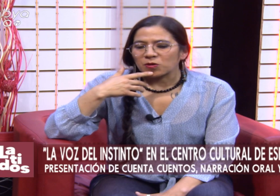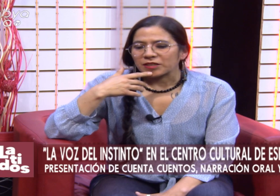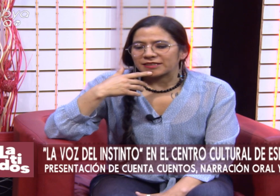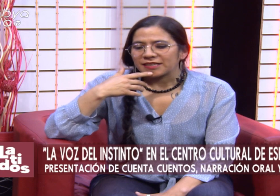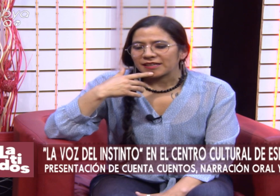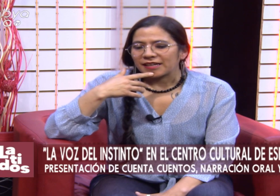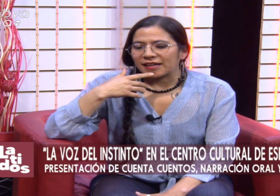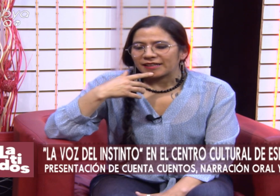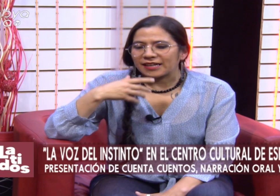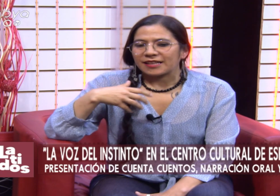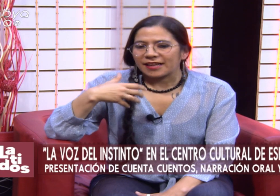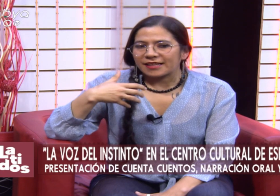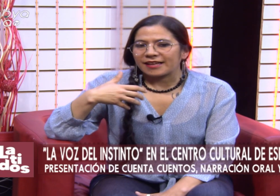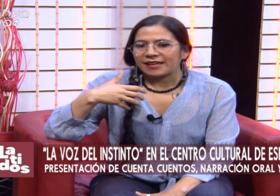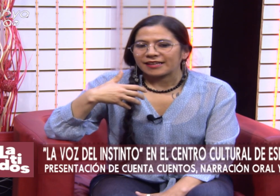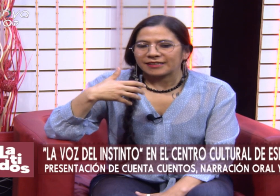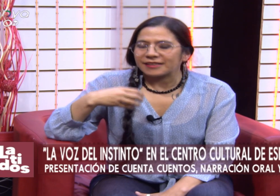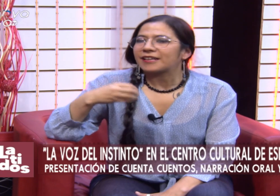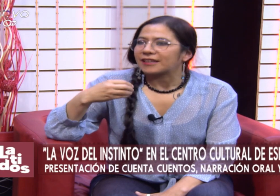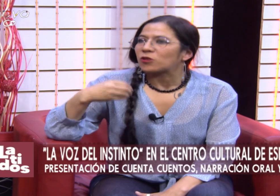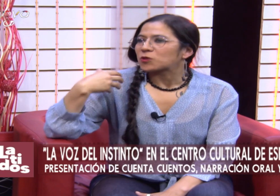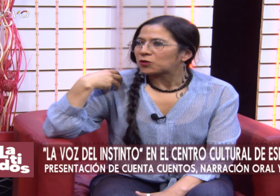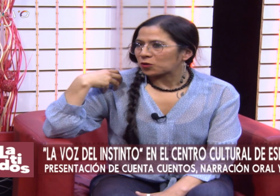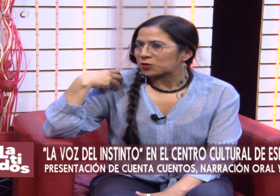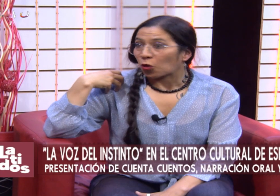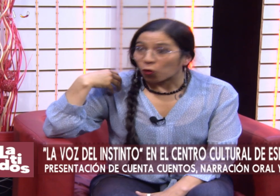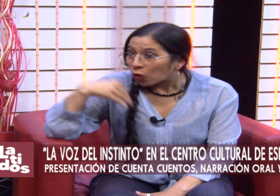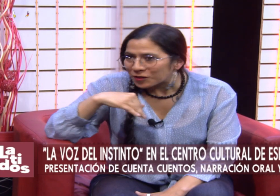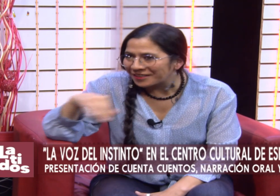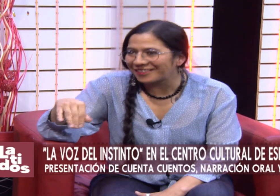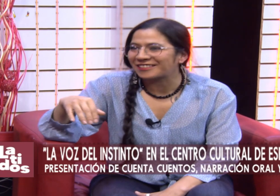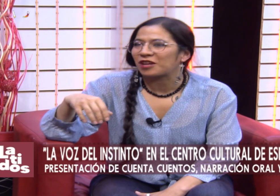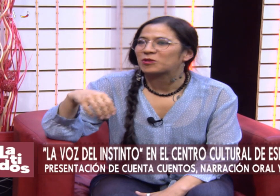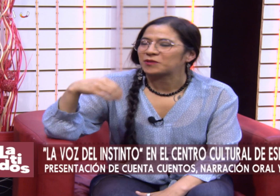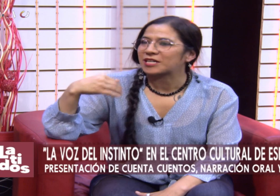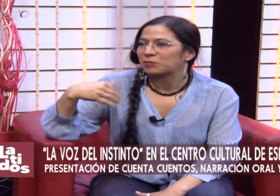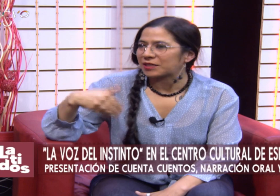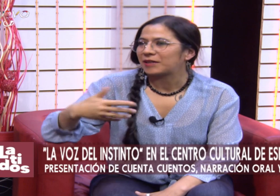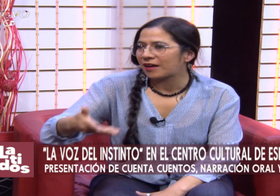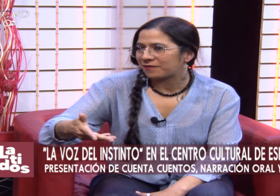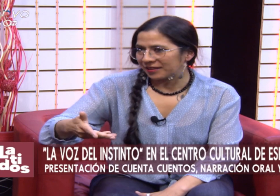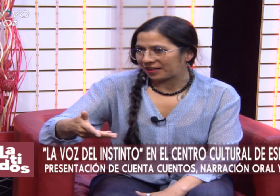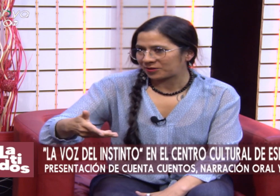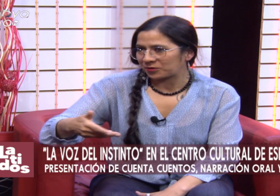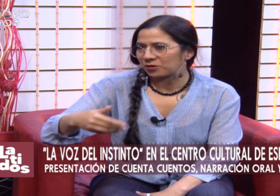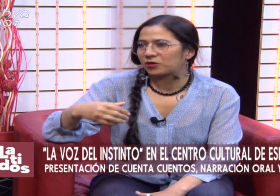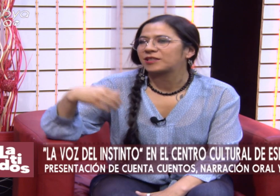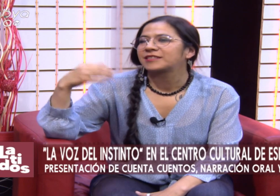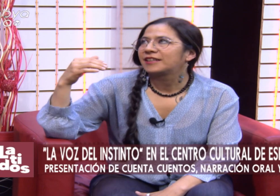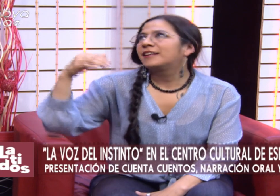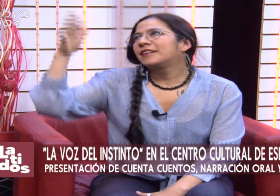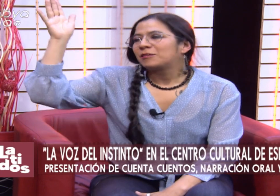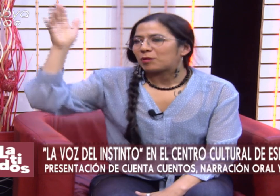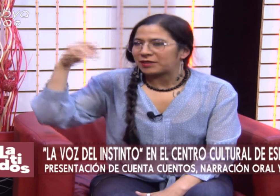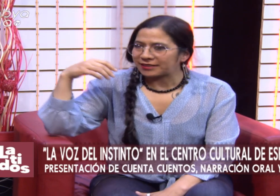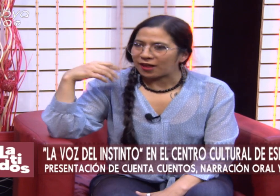decía, de la idea de entender que nosotros, todos, tenemos una responsabilidad frente a eso, ¿no? Que no es papá Estado, digamos,